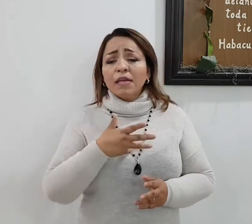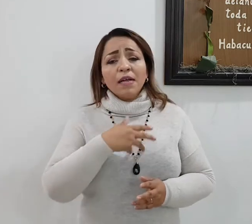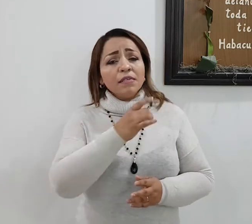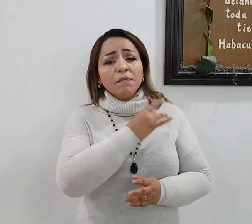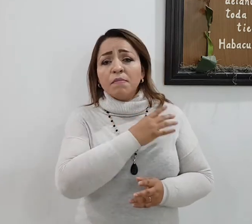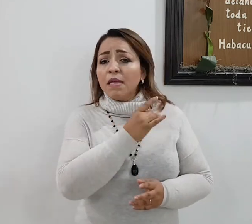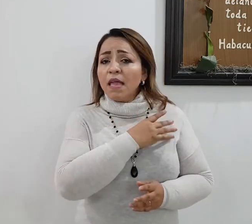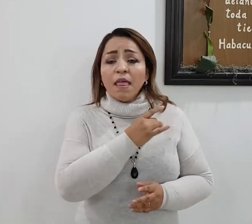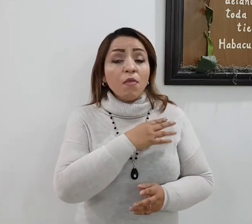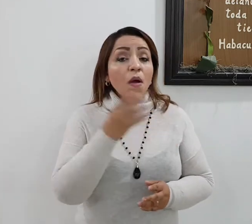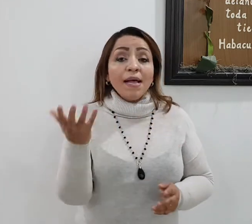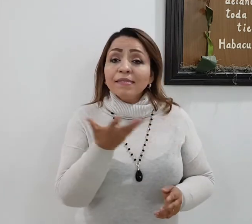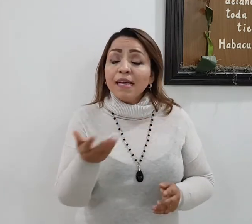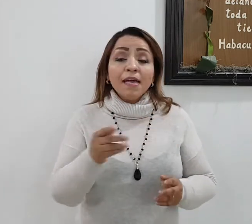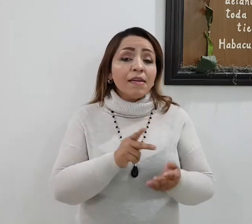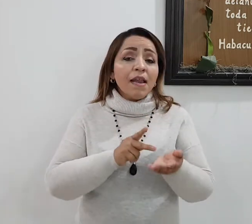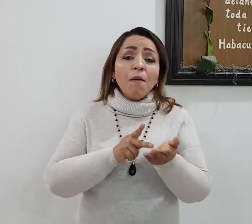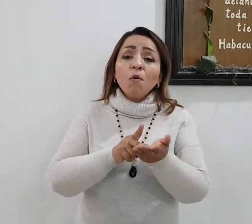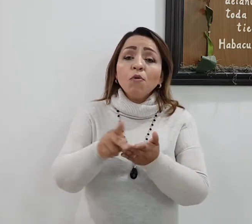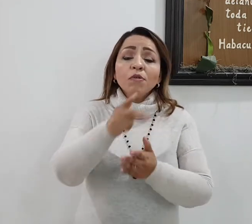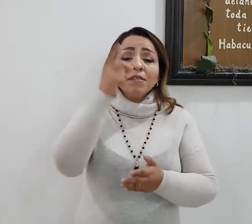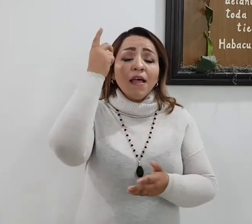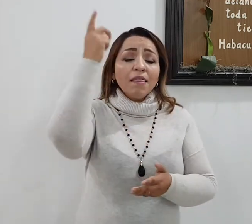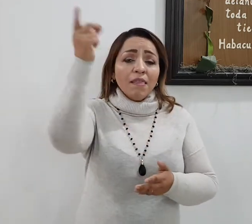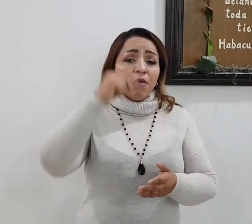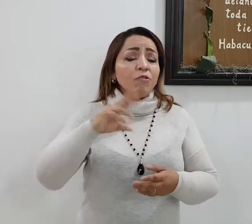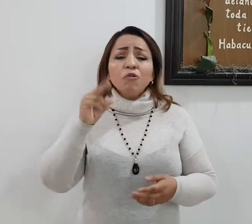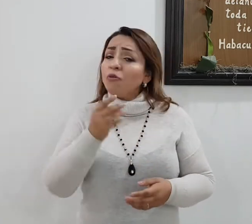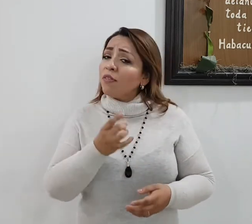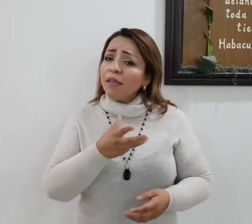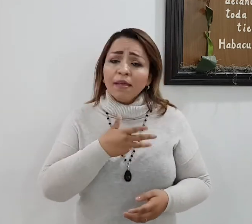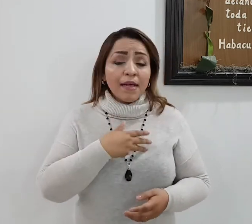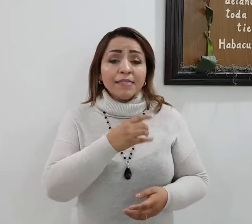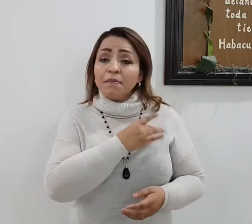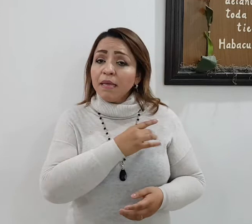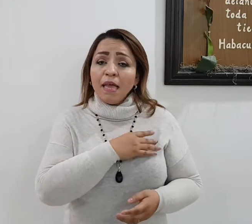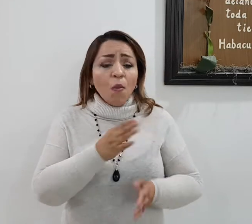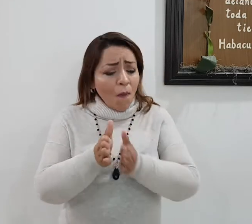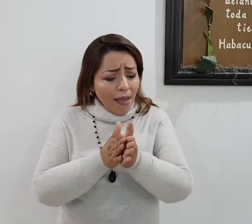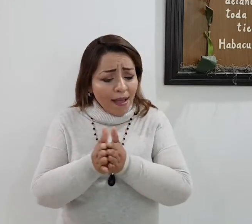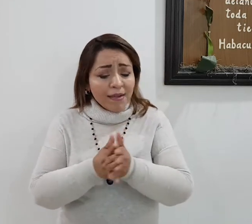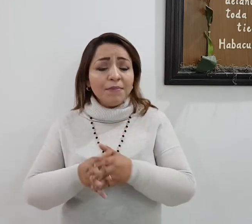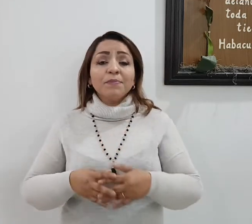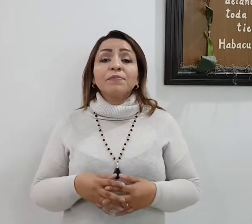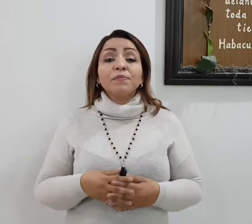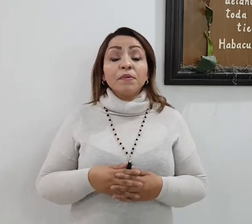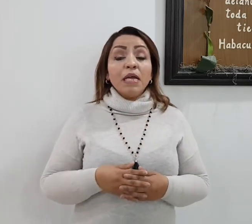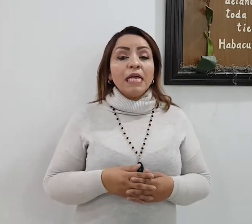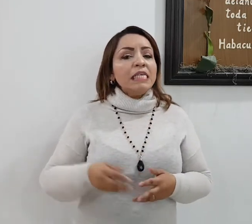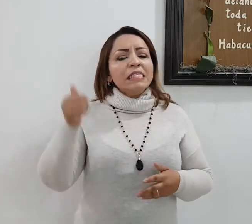de Dios o lo que Dios quiere en cuanto a su voluntad, perdón. No tenga miedo a hacerlo, será siempre